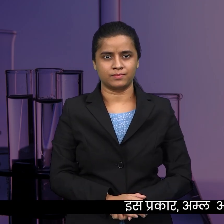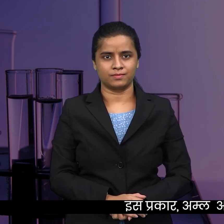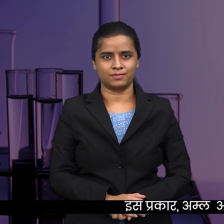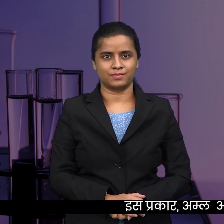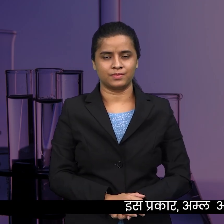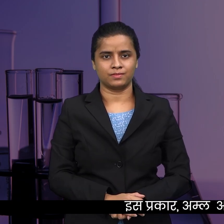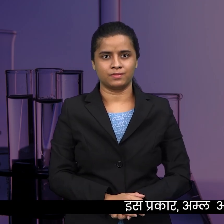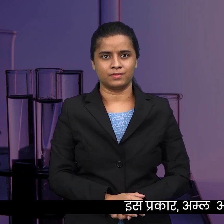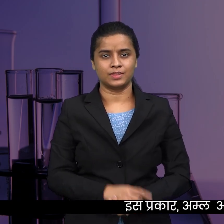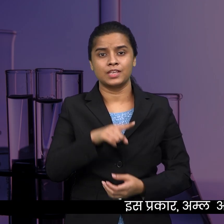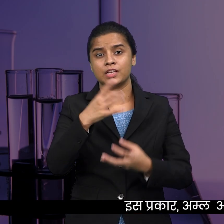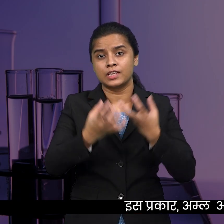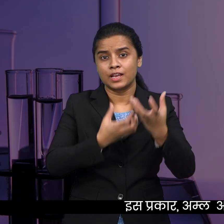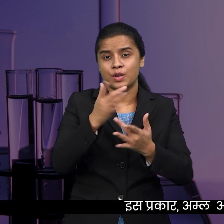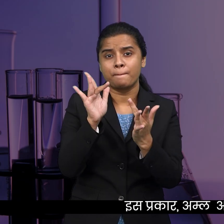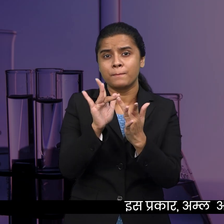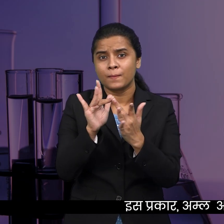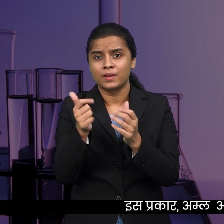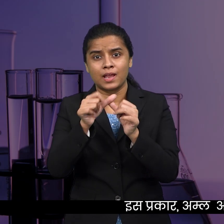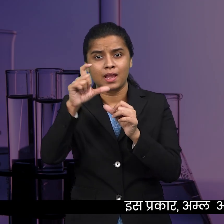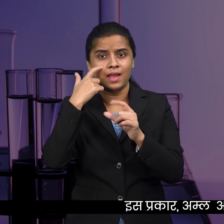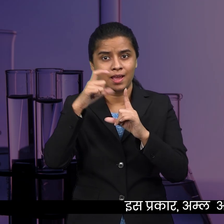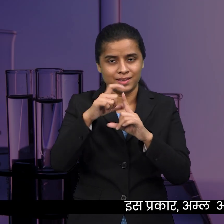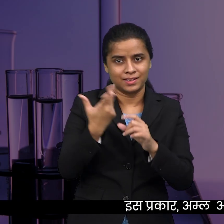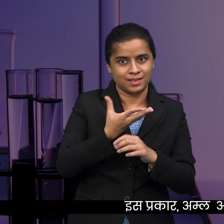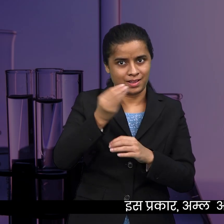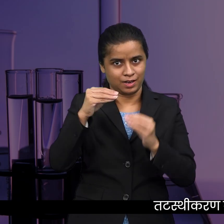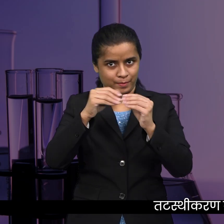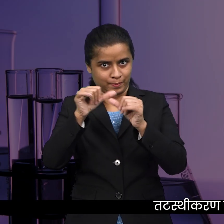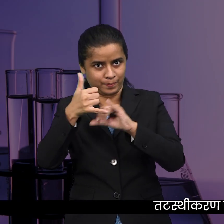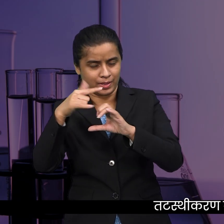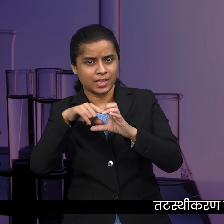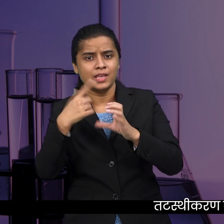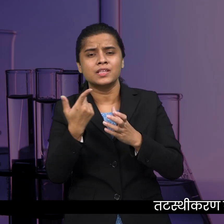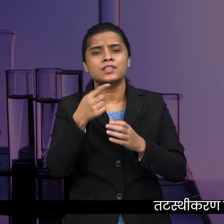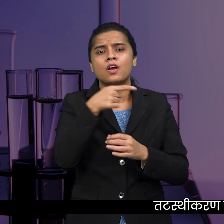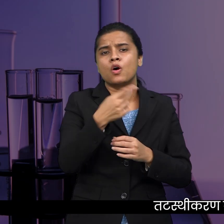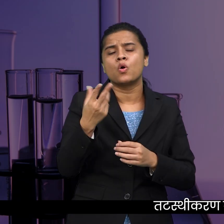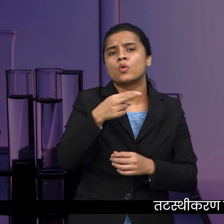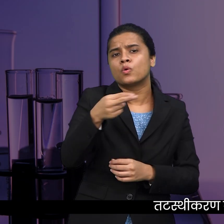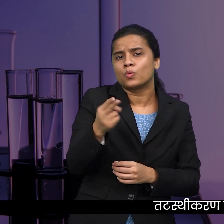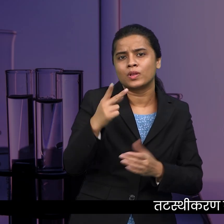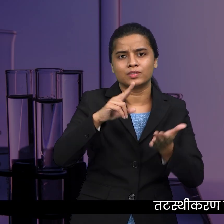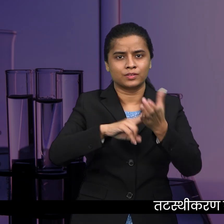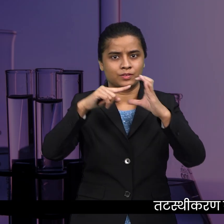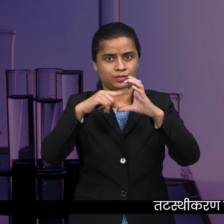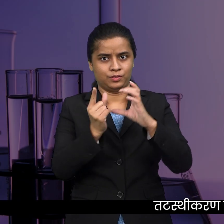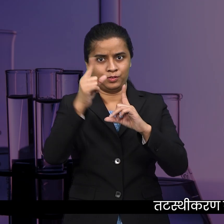इस प्रकार अम्ल और क्षार के बीच की अभिक्रिया को तटस्थीकरण के नाम से जाना जाता